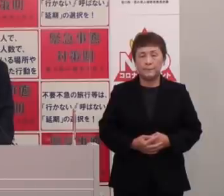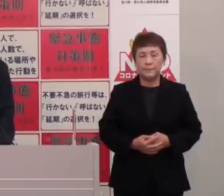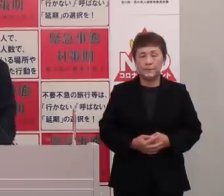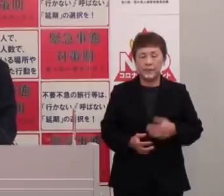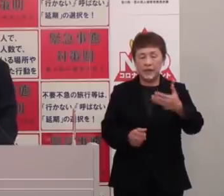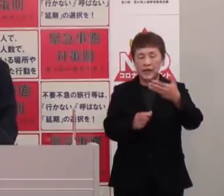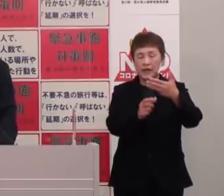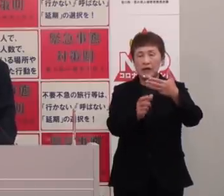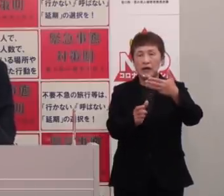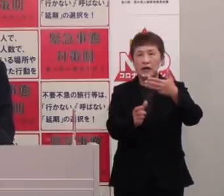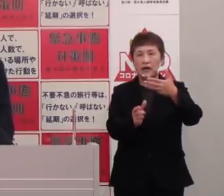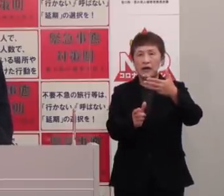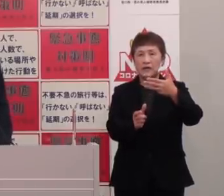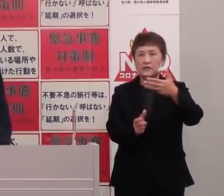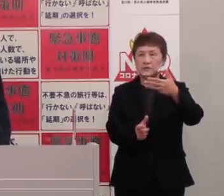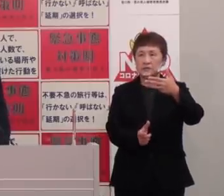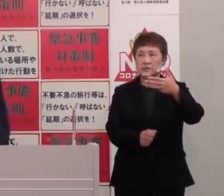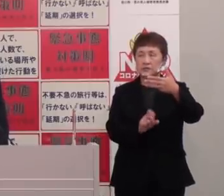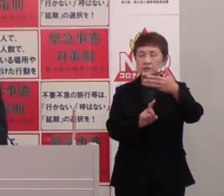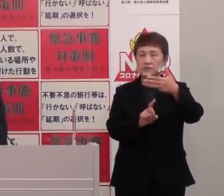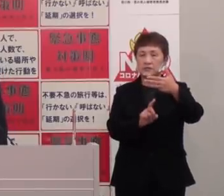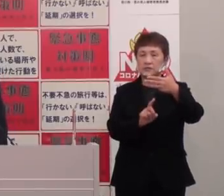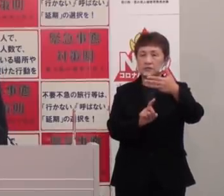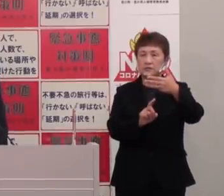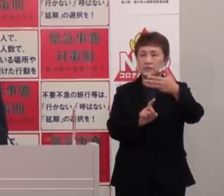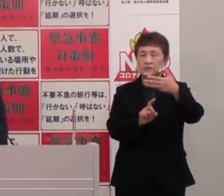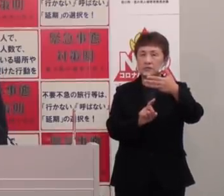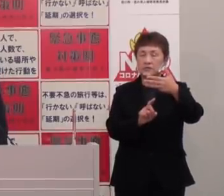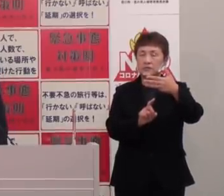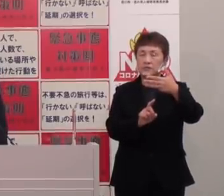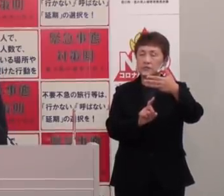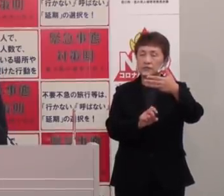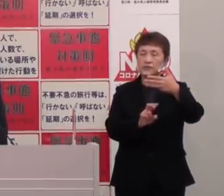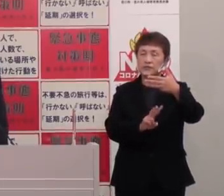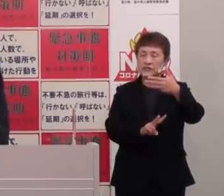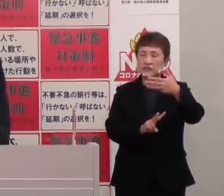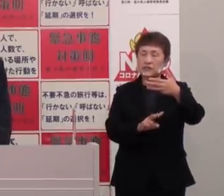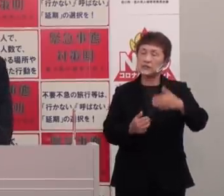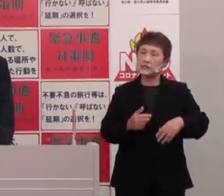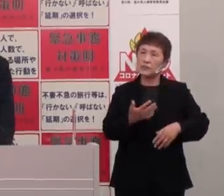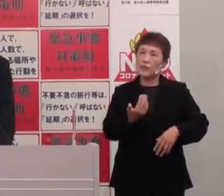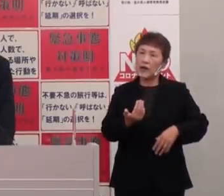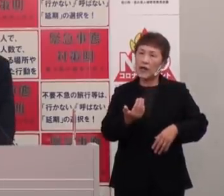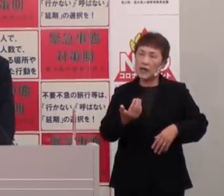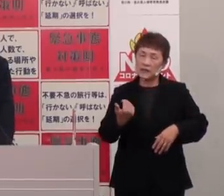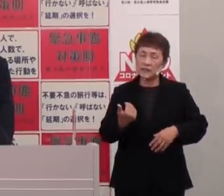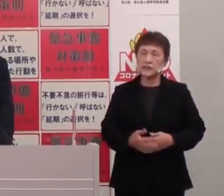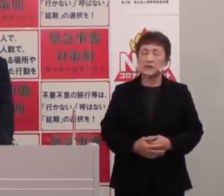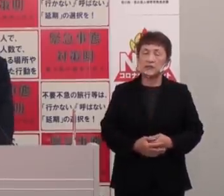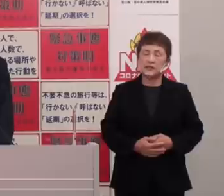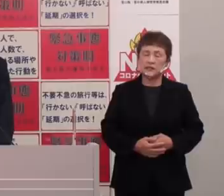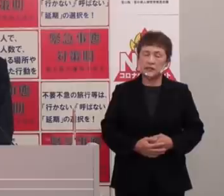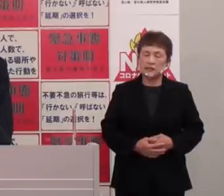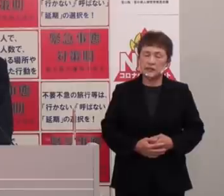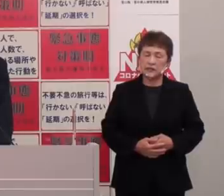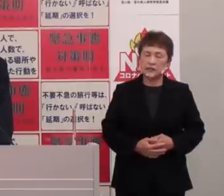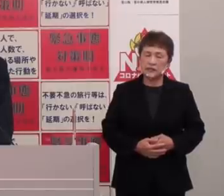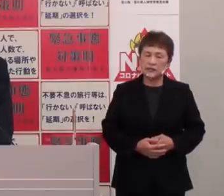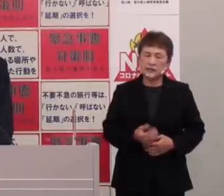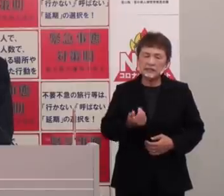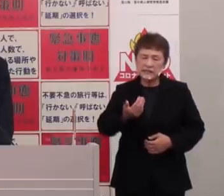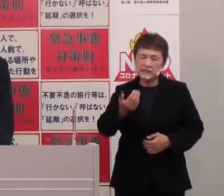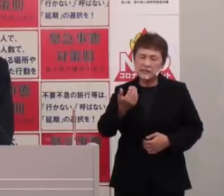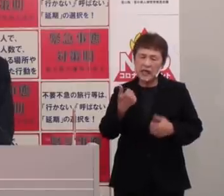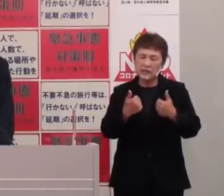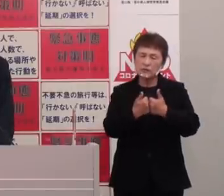8月12日改正が直近でありますけど、その前の段階で、いわゆる事前相談の